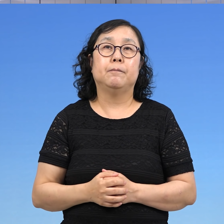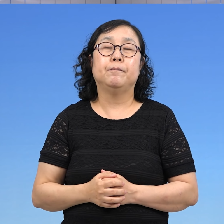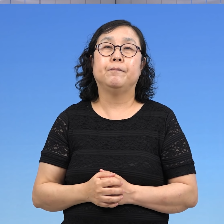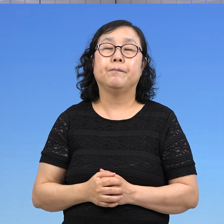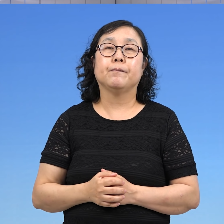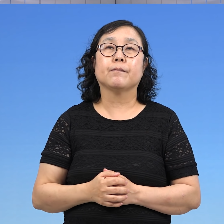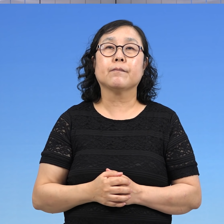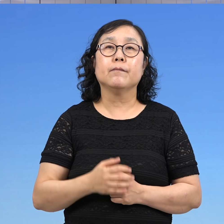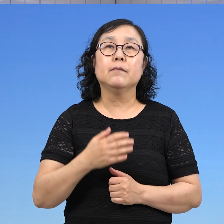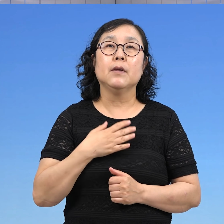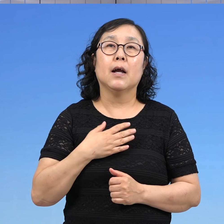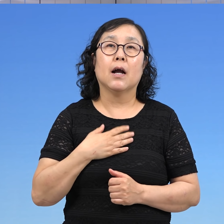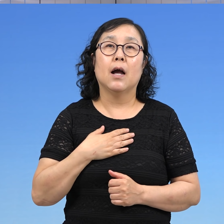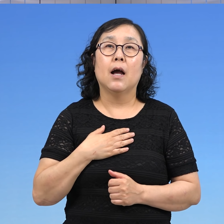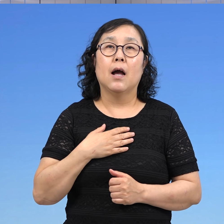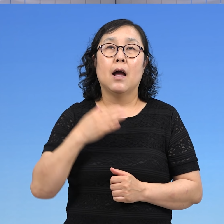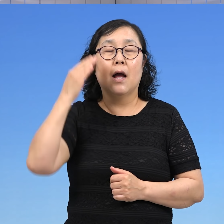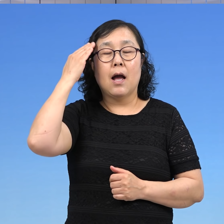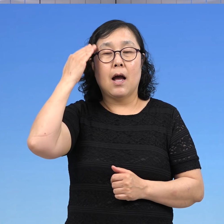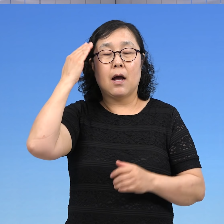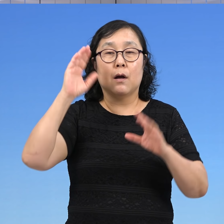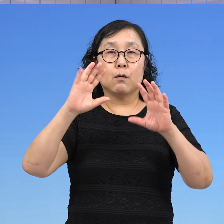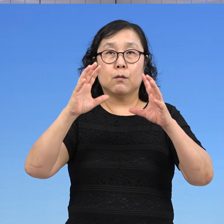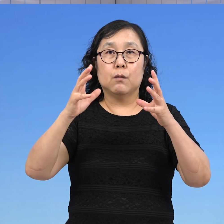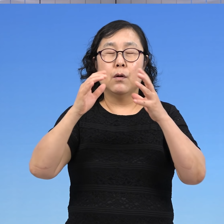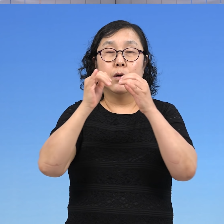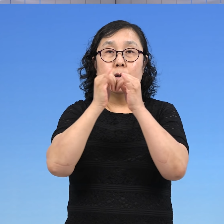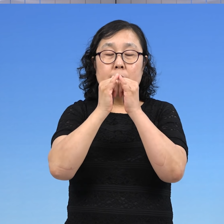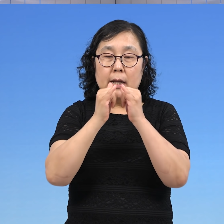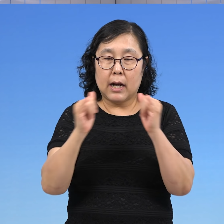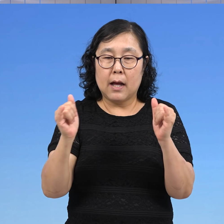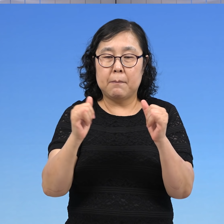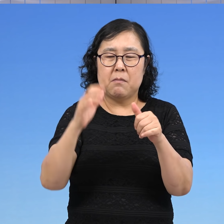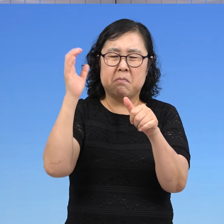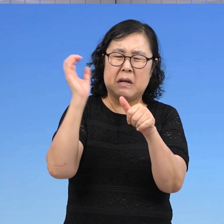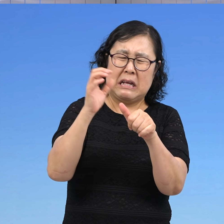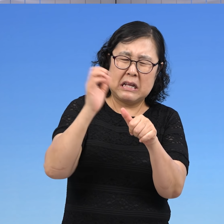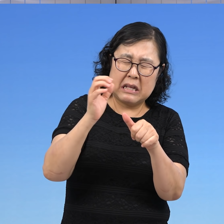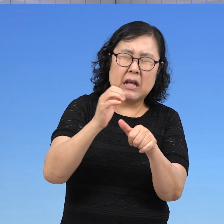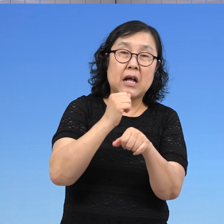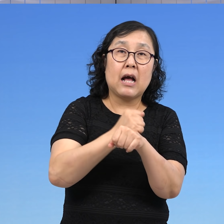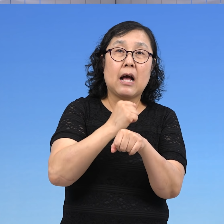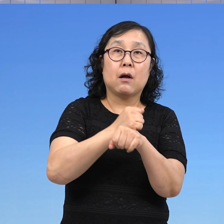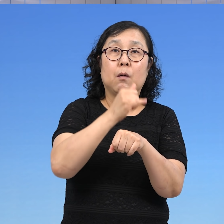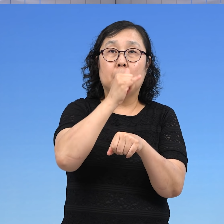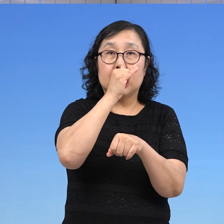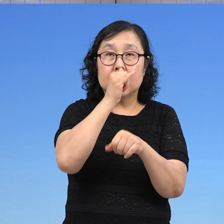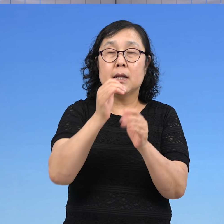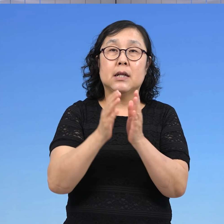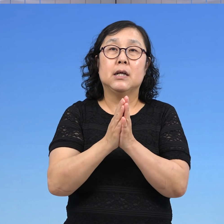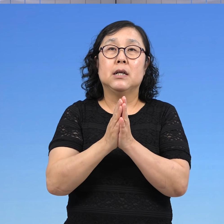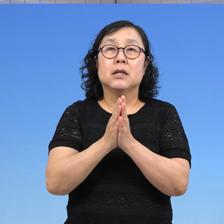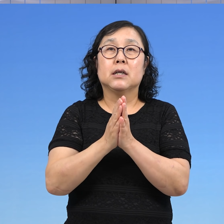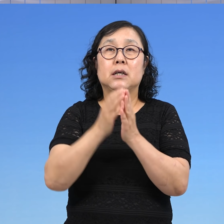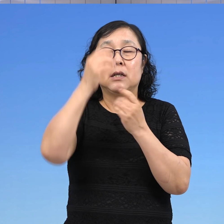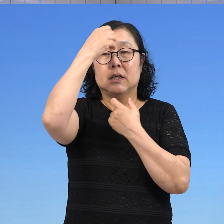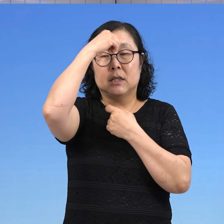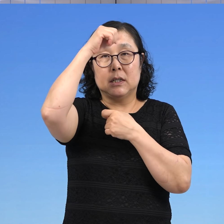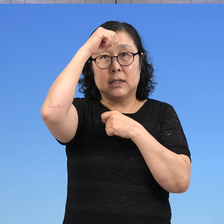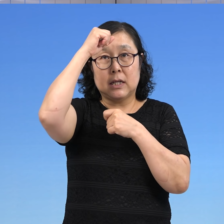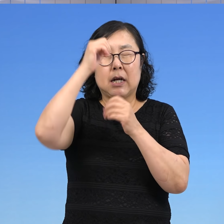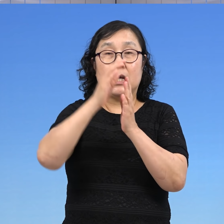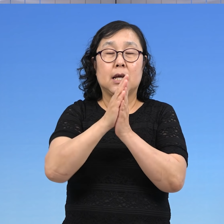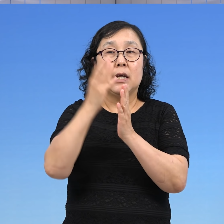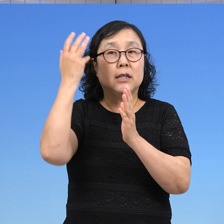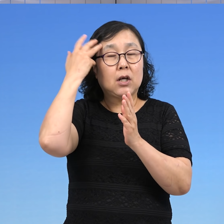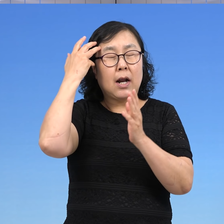겁니다 여러분 제가 그렇게 우리나라를 혹평 하는 이게 뭐 사람 살 때가 아니라는 식으로 고 평하는 이태리 차 작자의